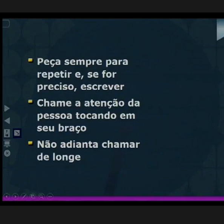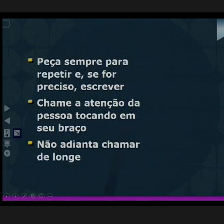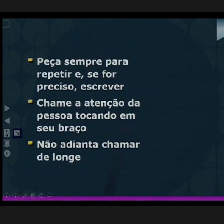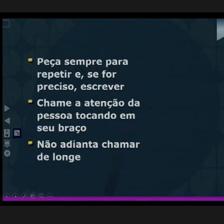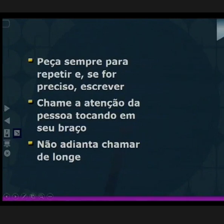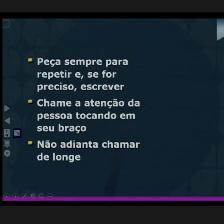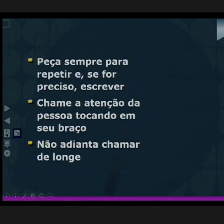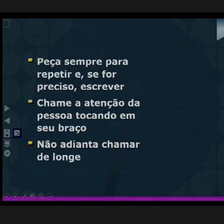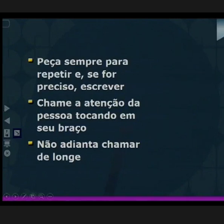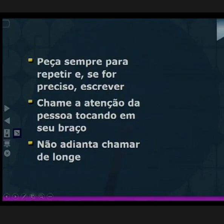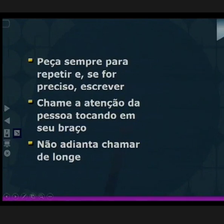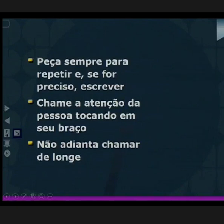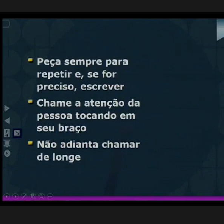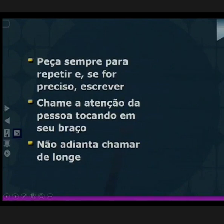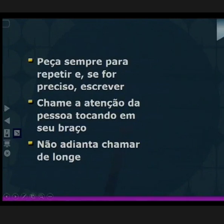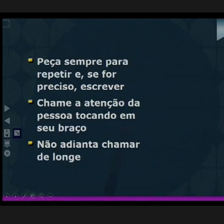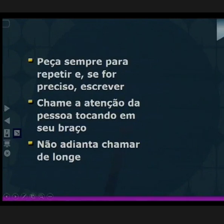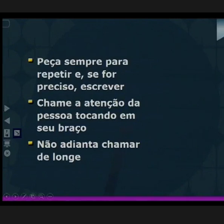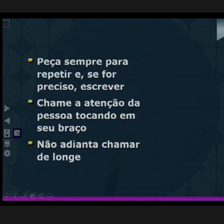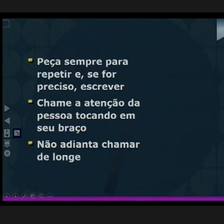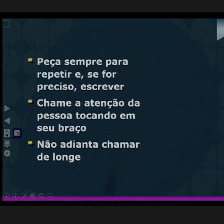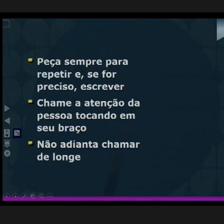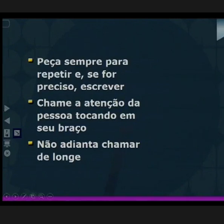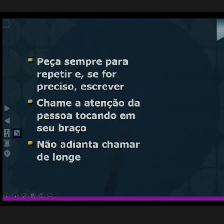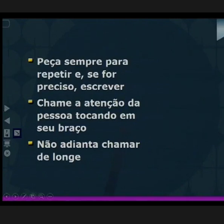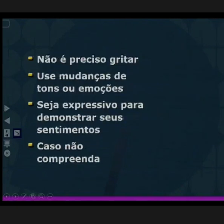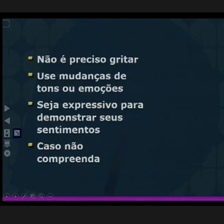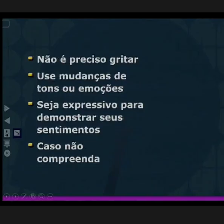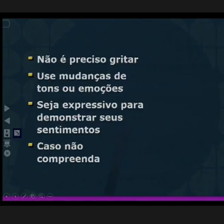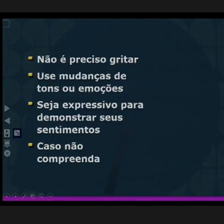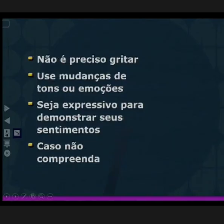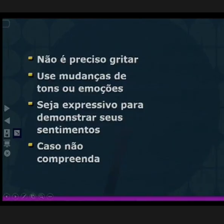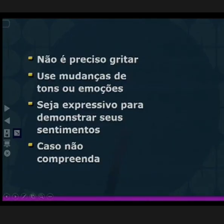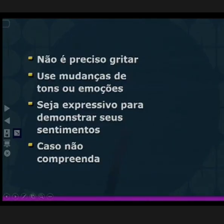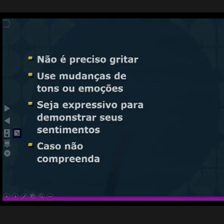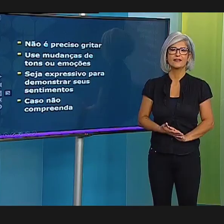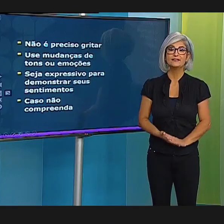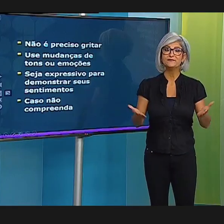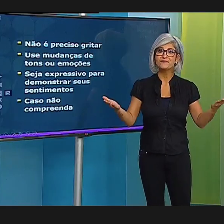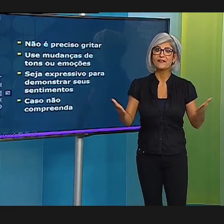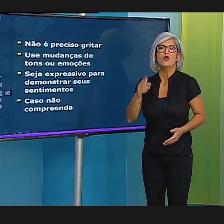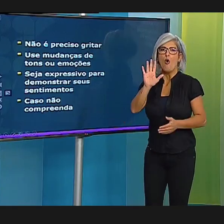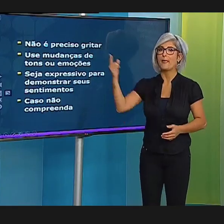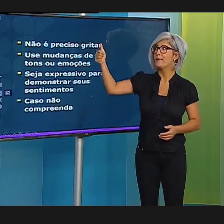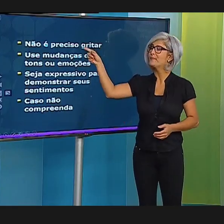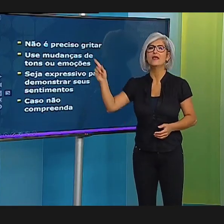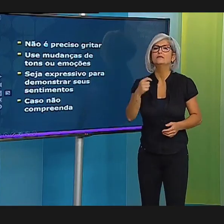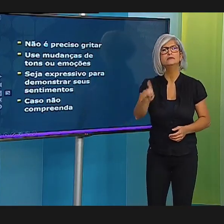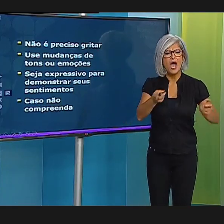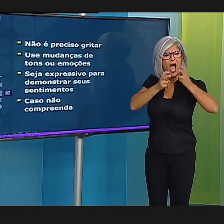da pessoa tocando em seu braço e não adianta chamar de longe. Retornando aqui nesse slide. Acompanhem comigo. Então, vejam esse primeiro